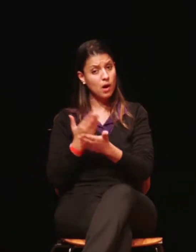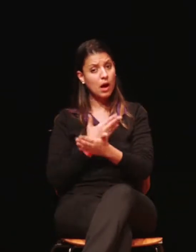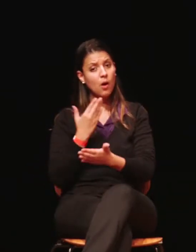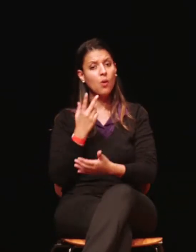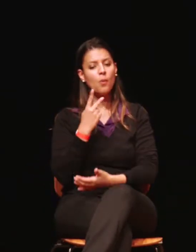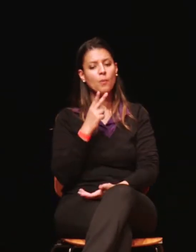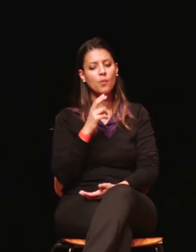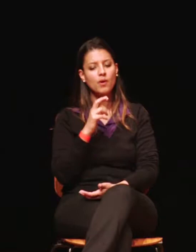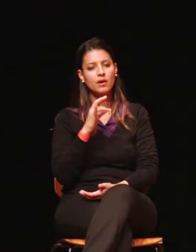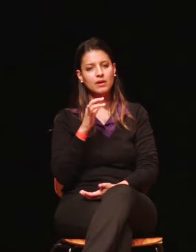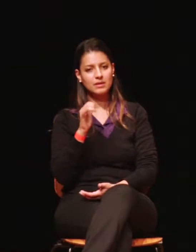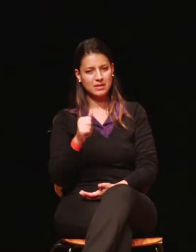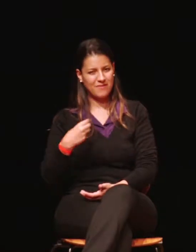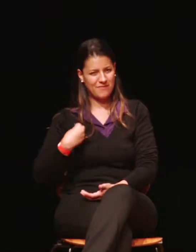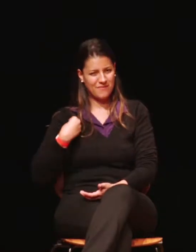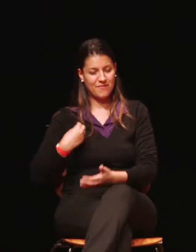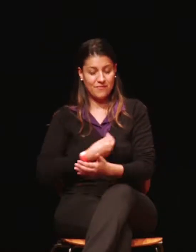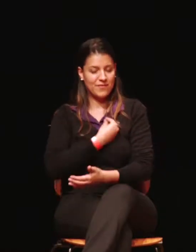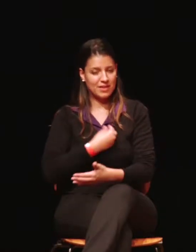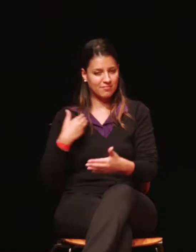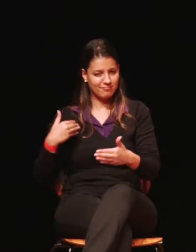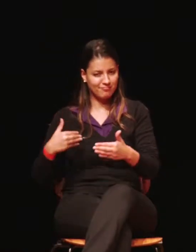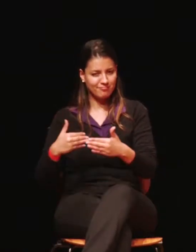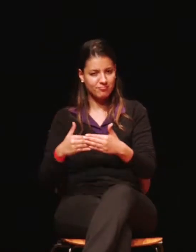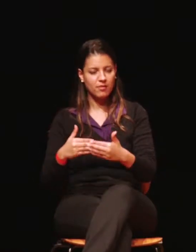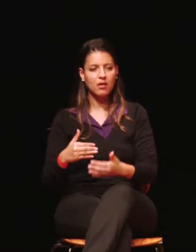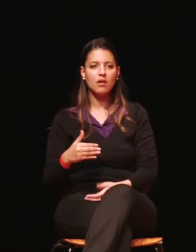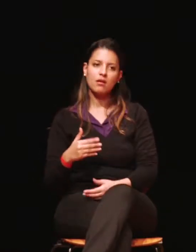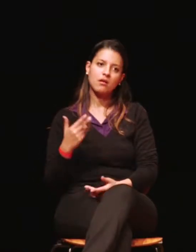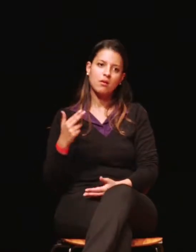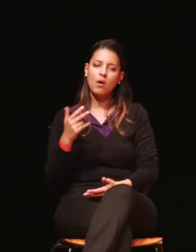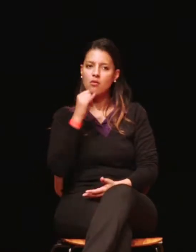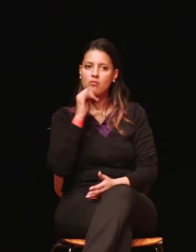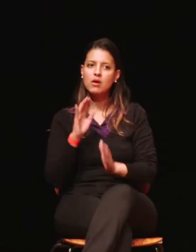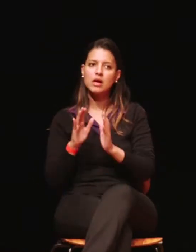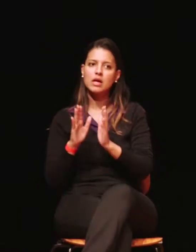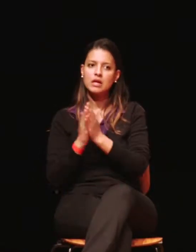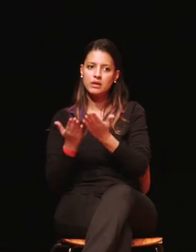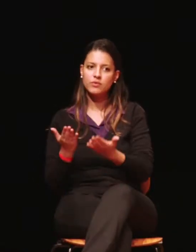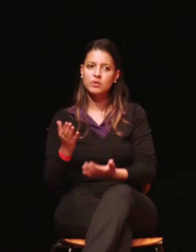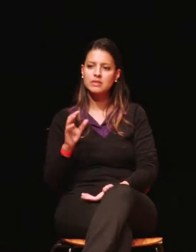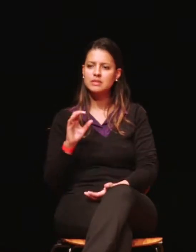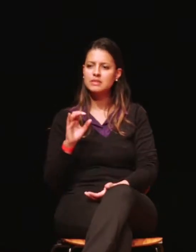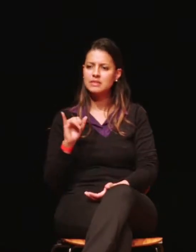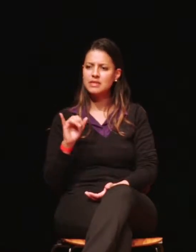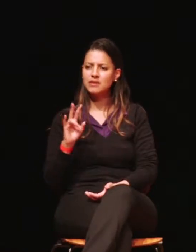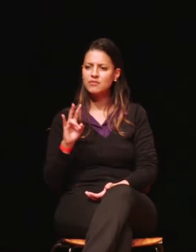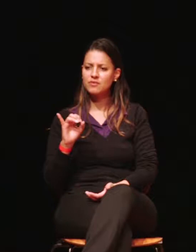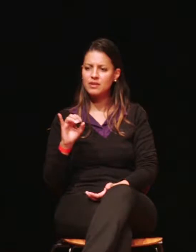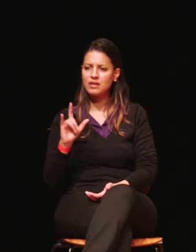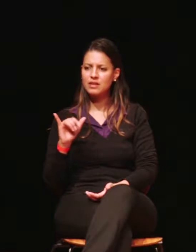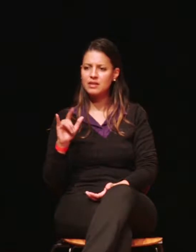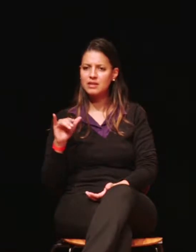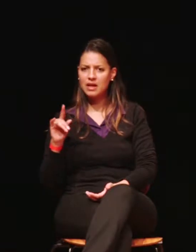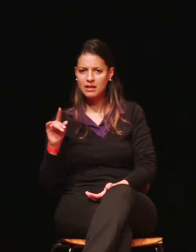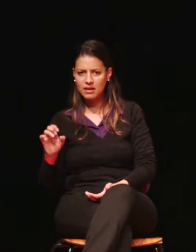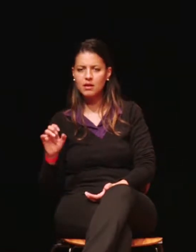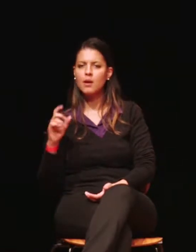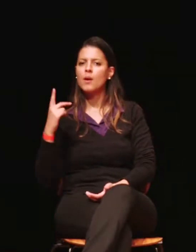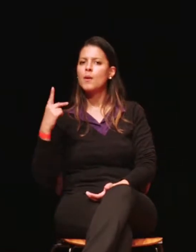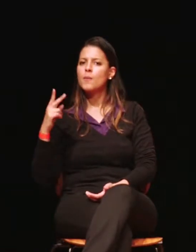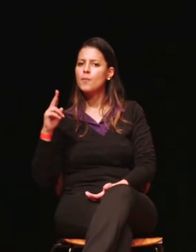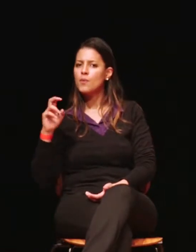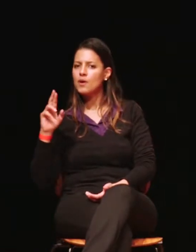moderna, como no caso do livro Civilidade Pueril, de Erasmo de Roterdã, publicado em 1530,